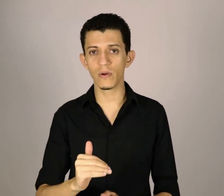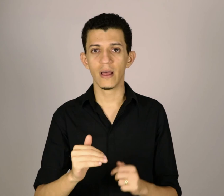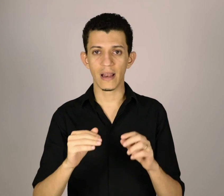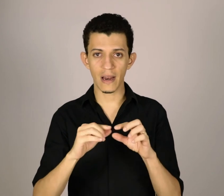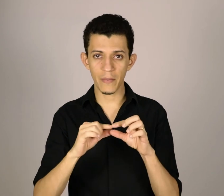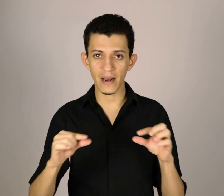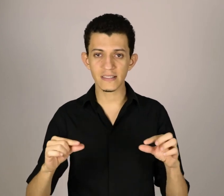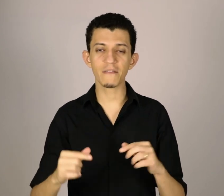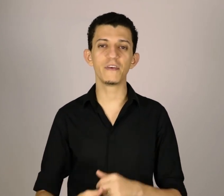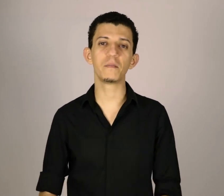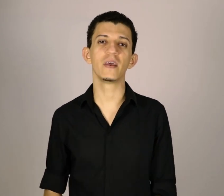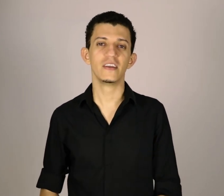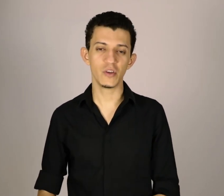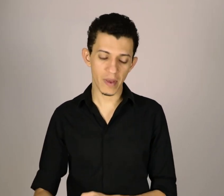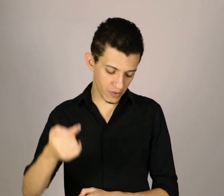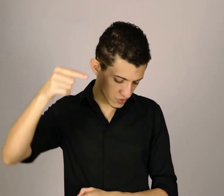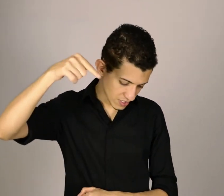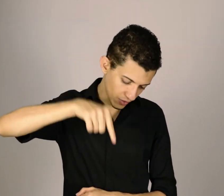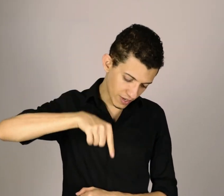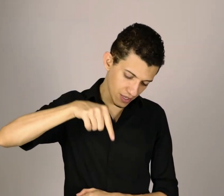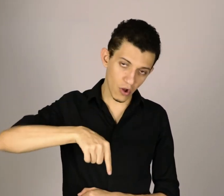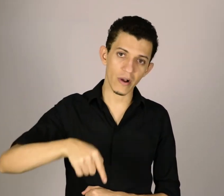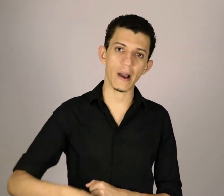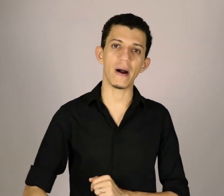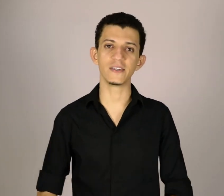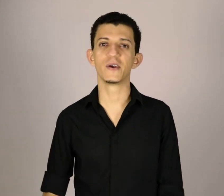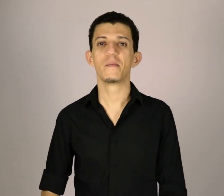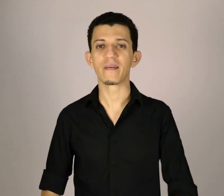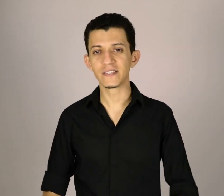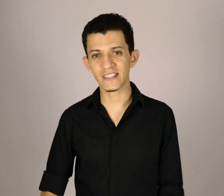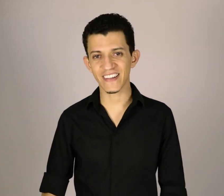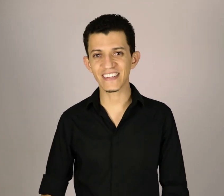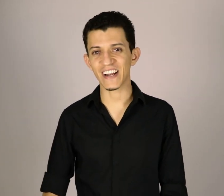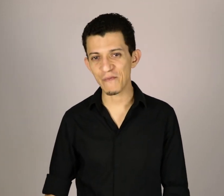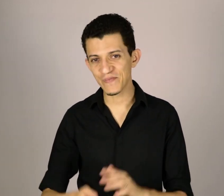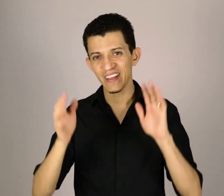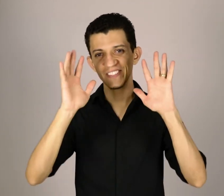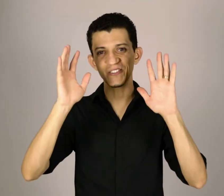lá na minha lista VIP de e-mails. Tem o um link logo aqui abaixo para você se cadastrar. Tchau, tchau.